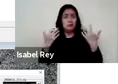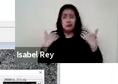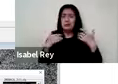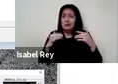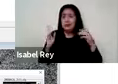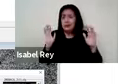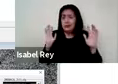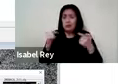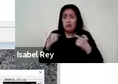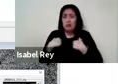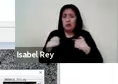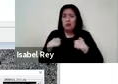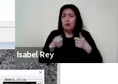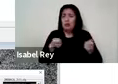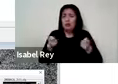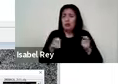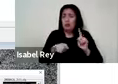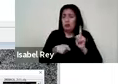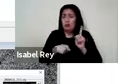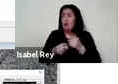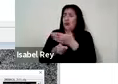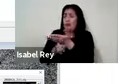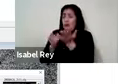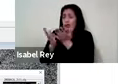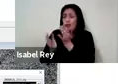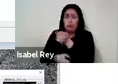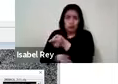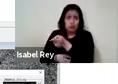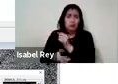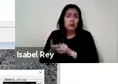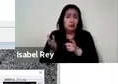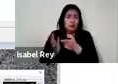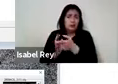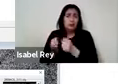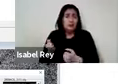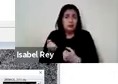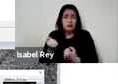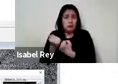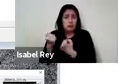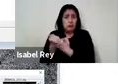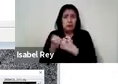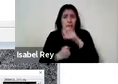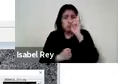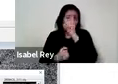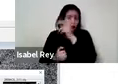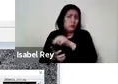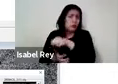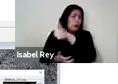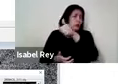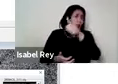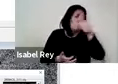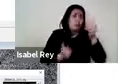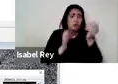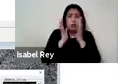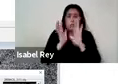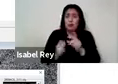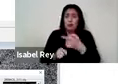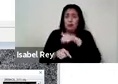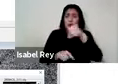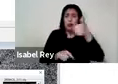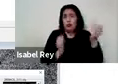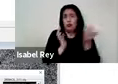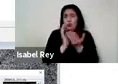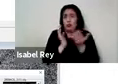ya no soy el que dirijo, sino ya los estudiantes son los que complementaban a sus profesores y a los demás, digamos, alumnos de otras escuelas,